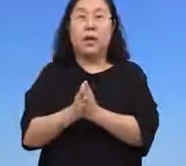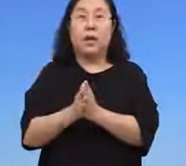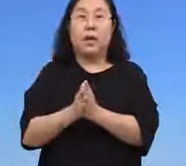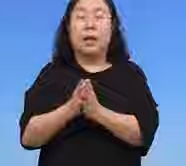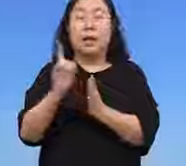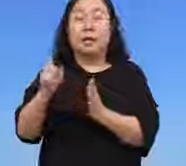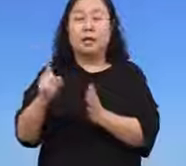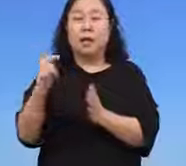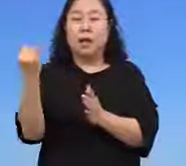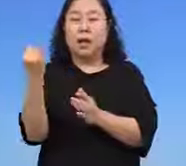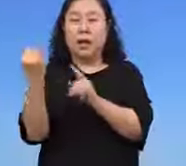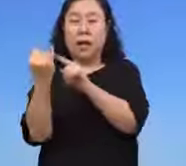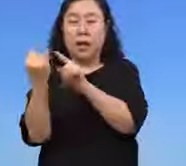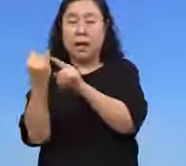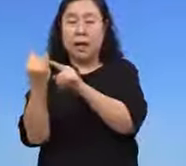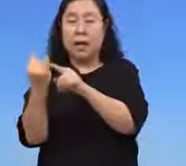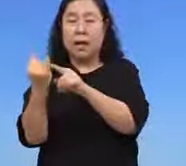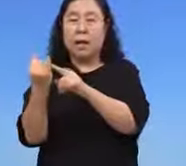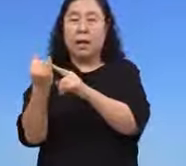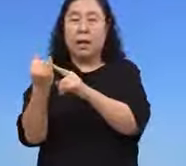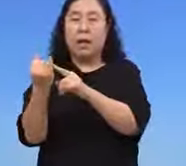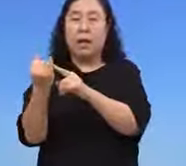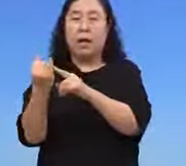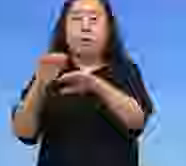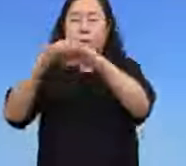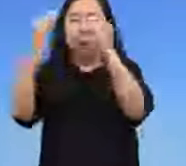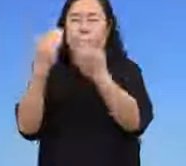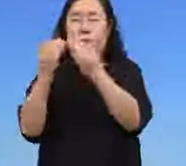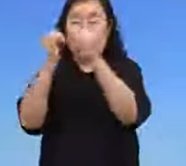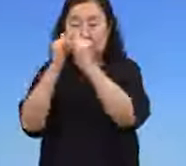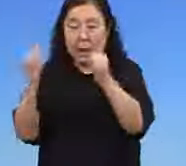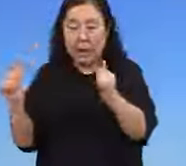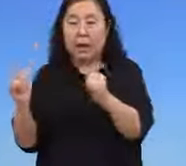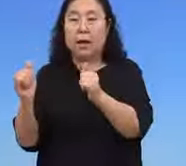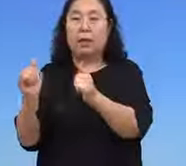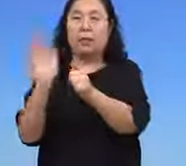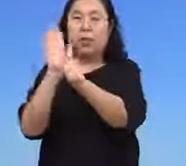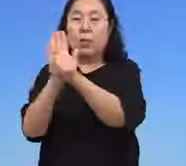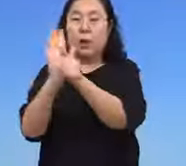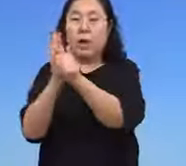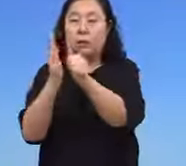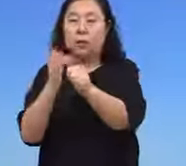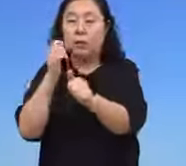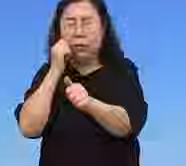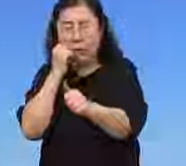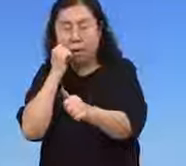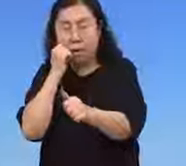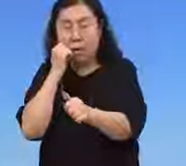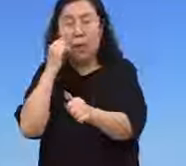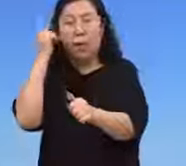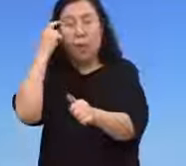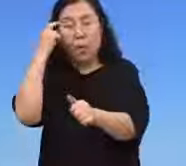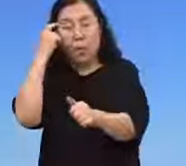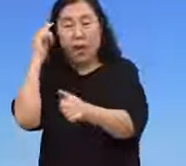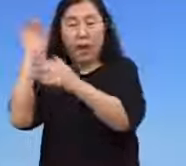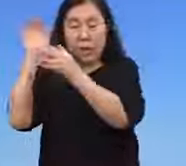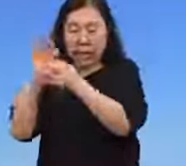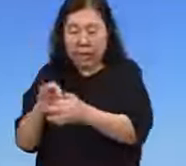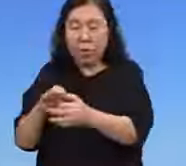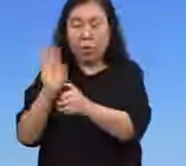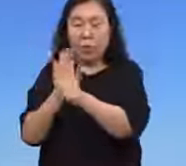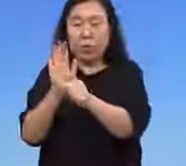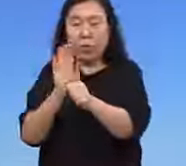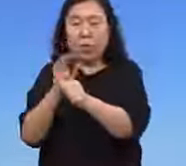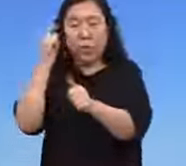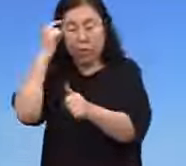이들의 필요를 채워줄 수 없음을 아는데도 어떻게 그들을 돕는 일을 계속해 왔는지 물었다. 그랬더니 테레사